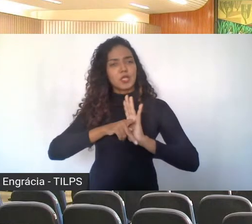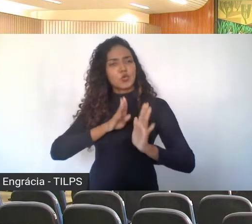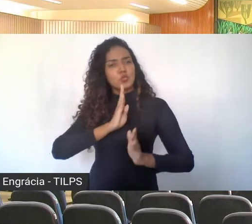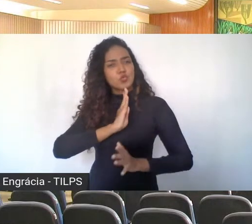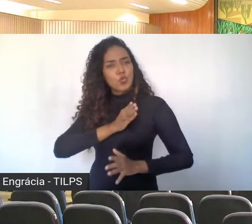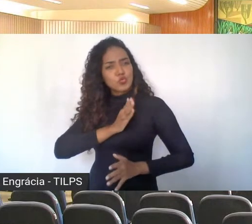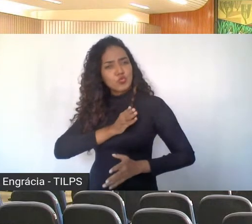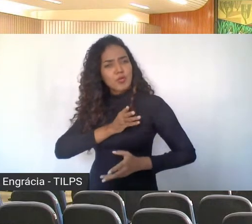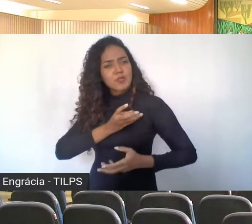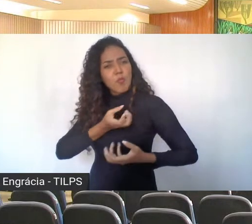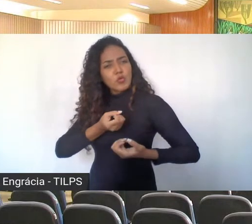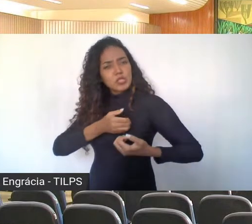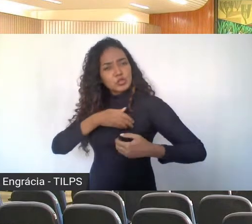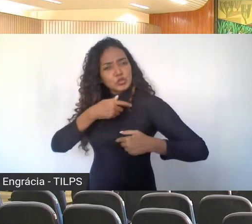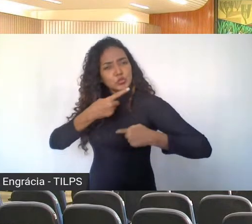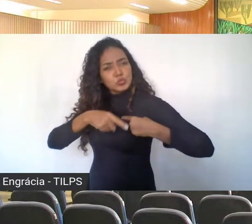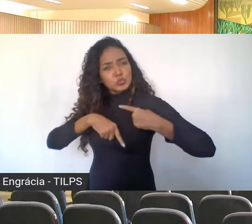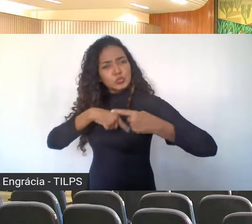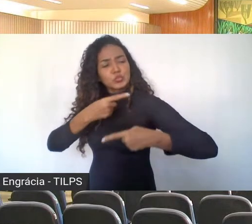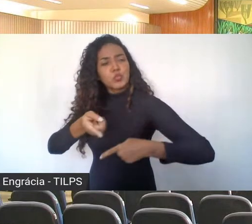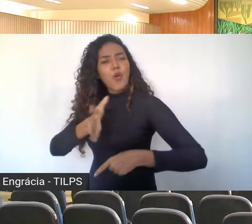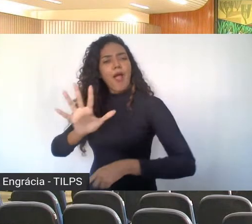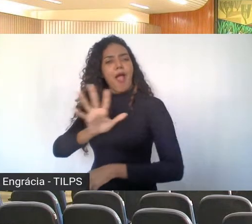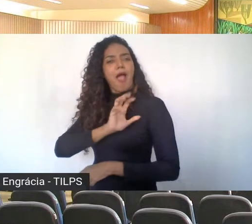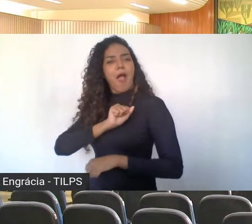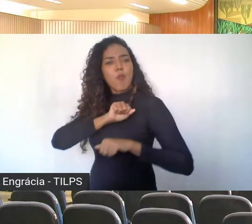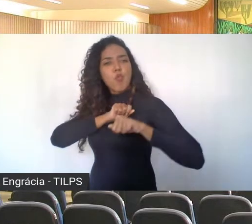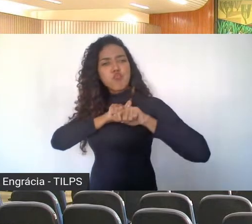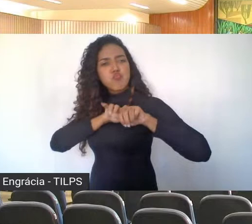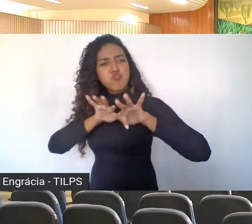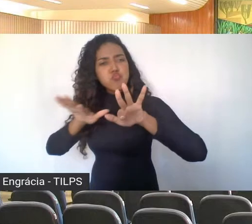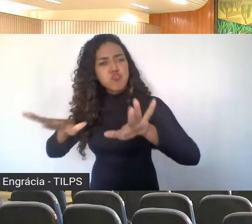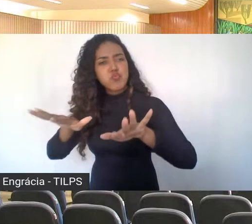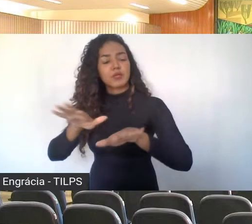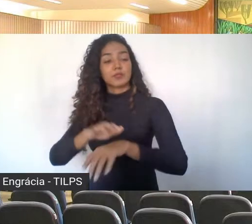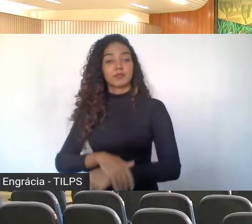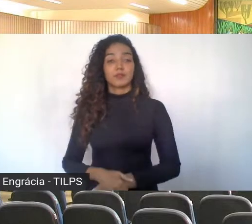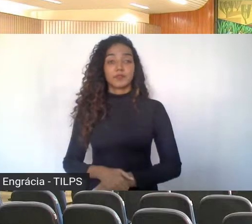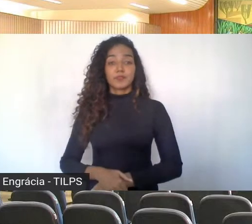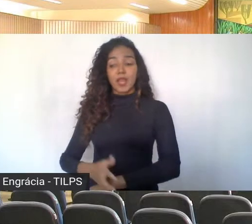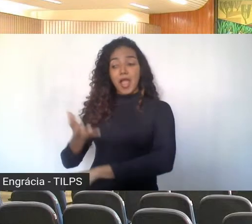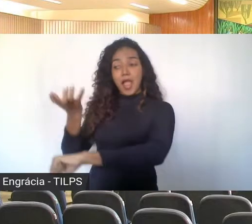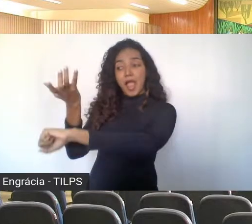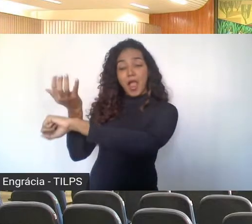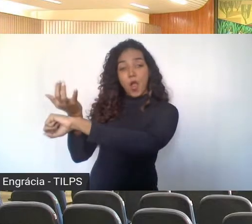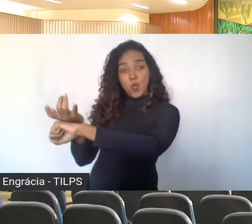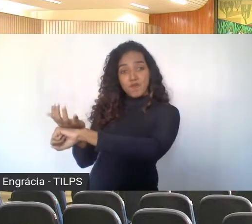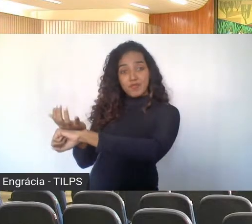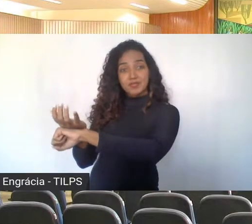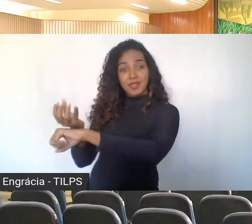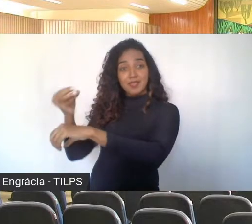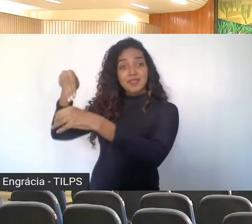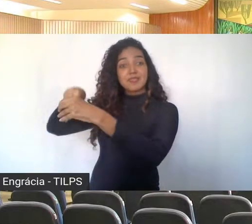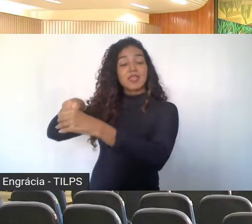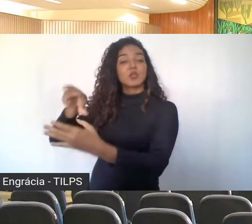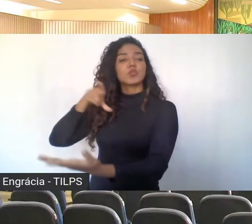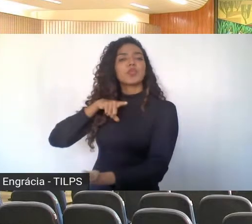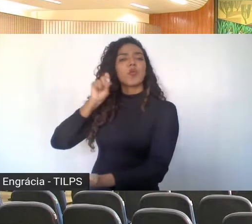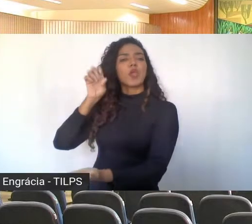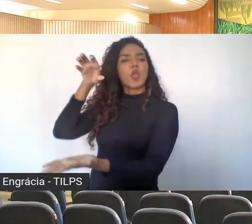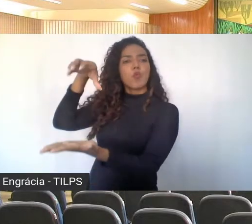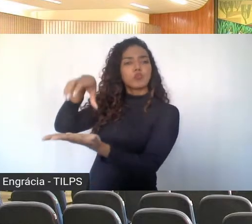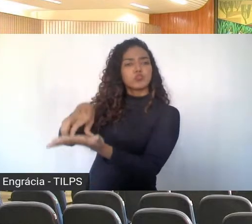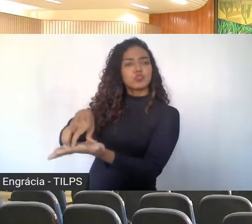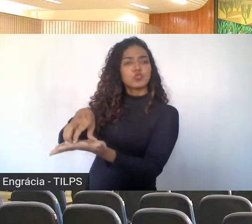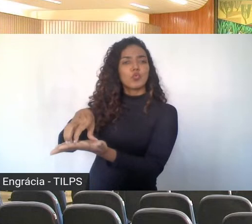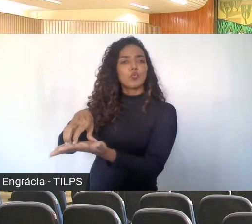a amorosidade. A Universidade Federal Rural do Pernambuco tem um setor chamado Núcleo do Cuidado Humano, ele